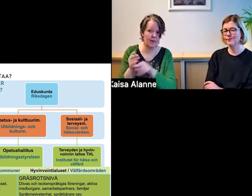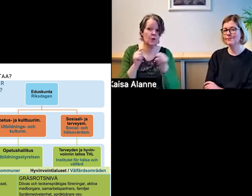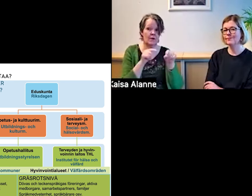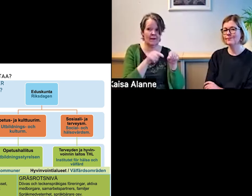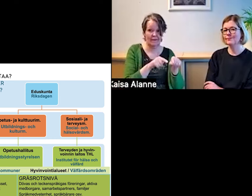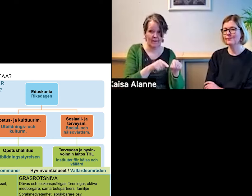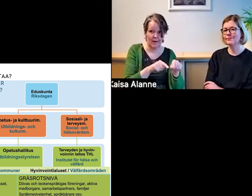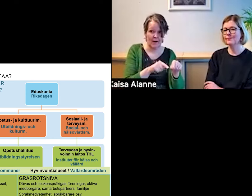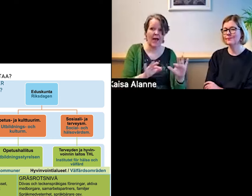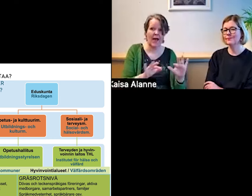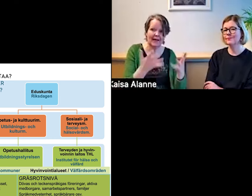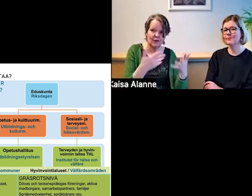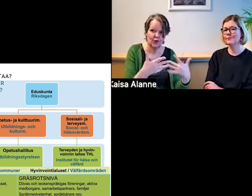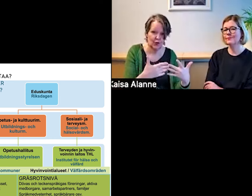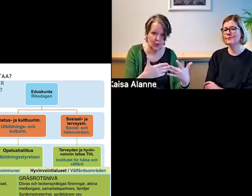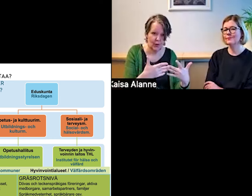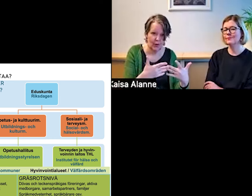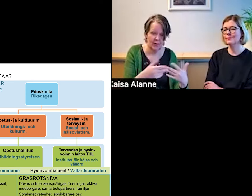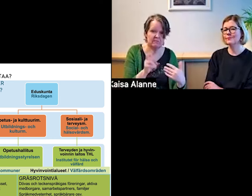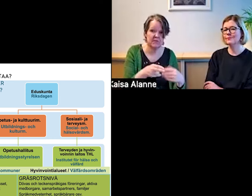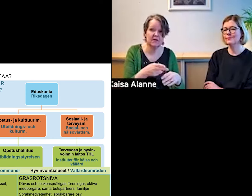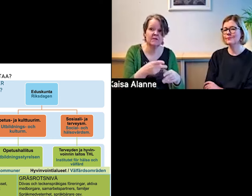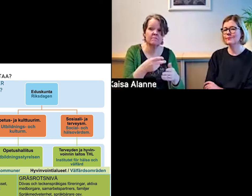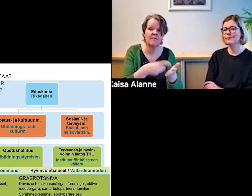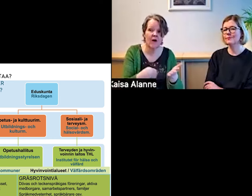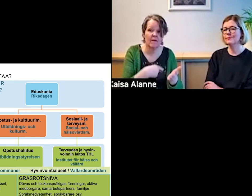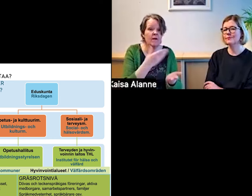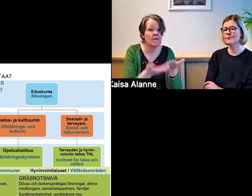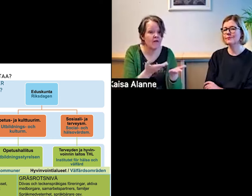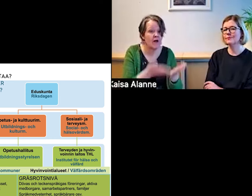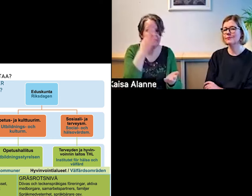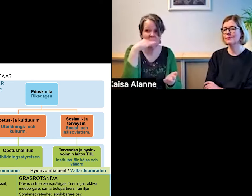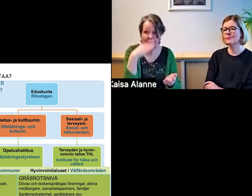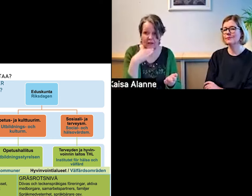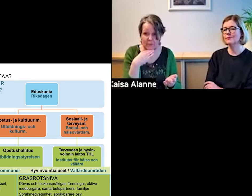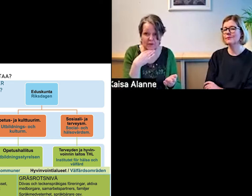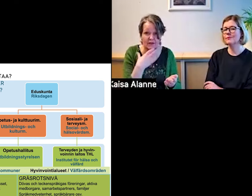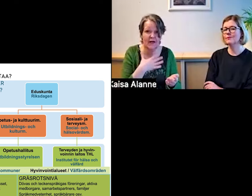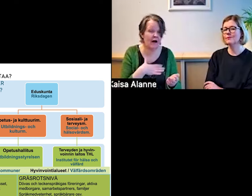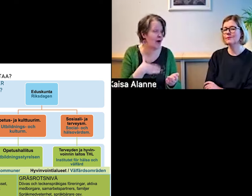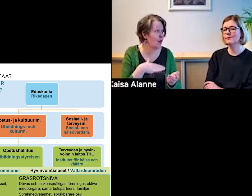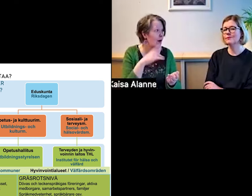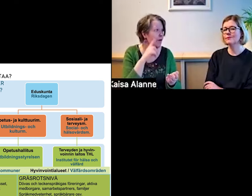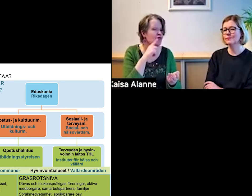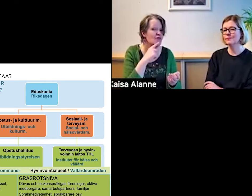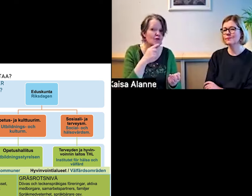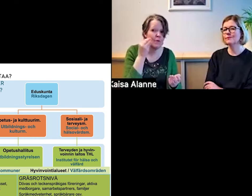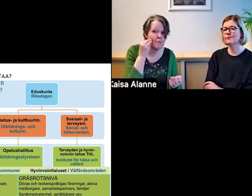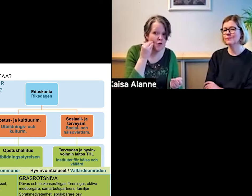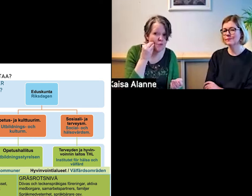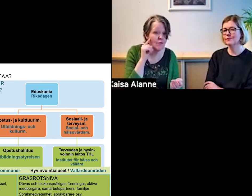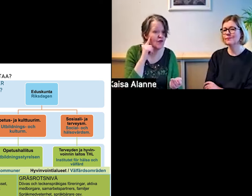sitä mekanismia, ne on välineitä meille, ja sitten on elvytystyö, joka tarvii